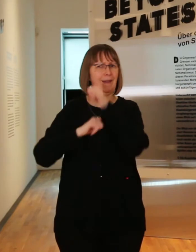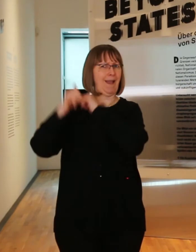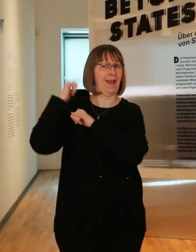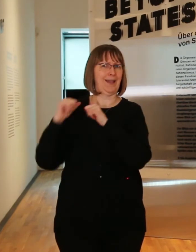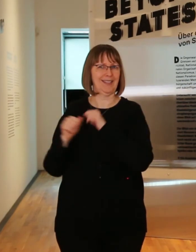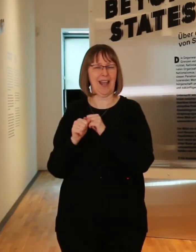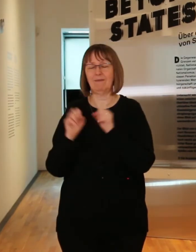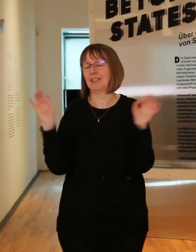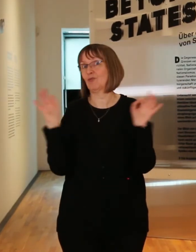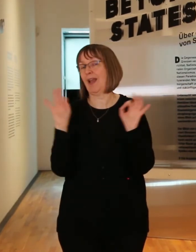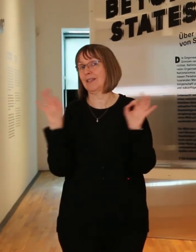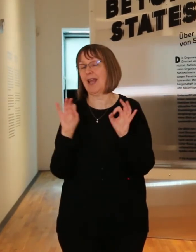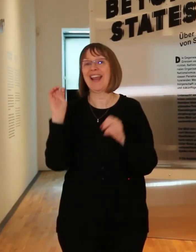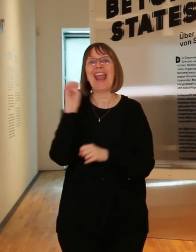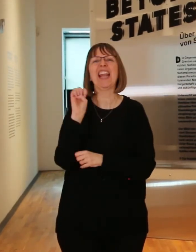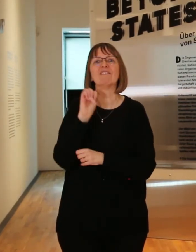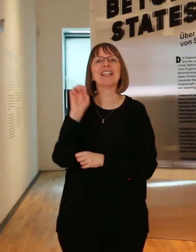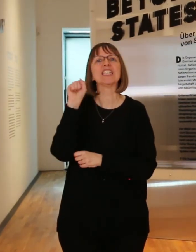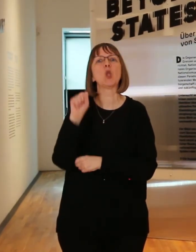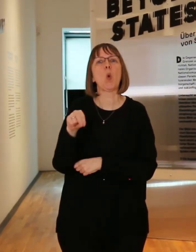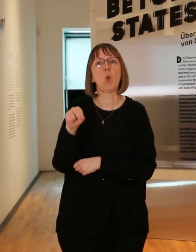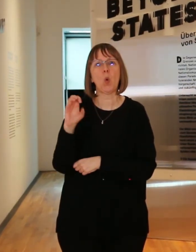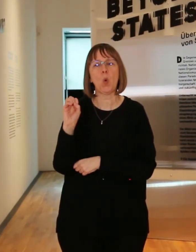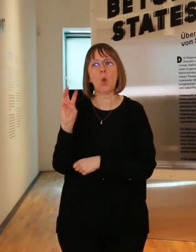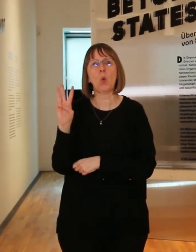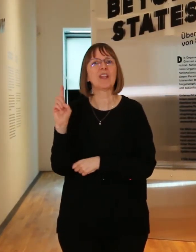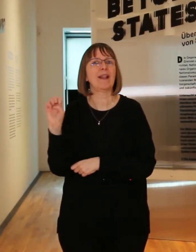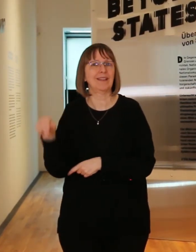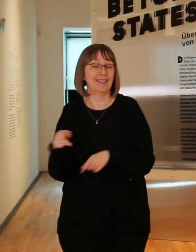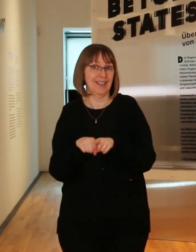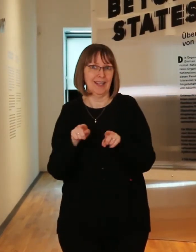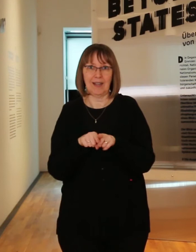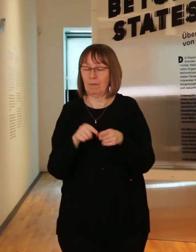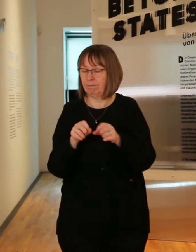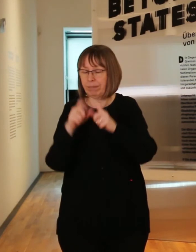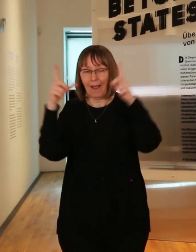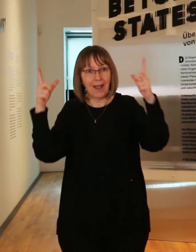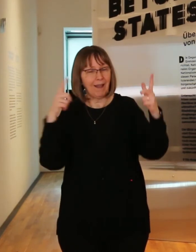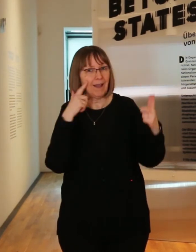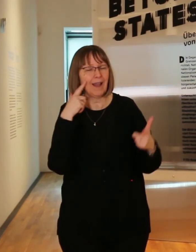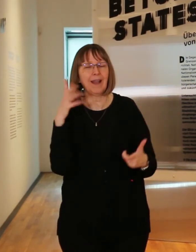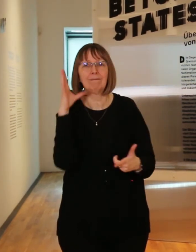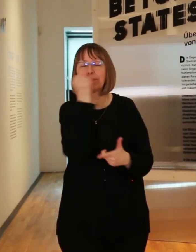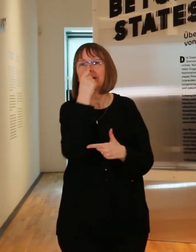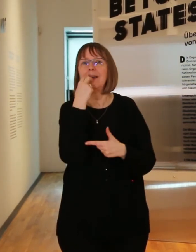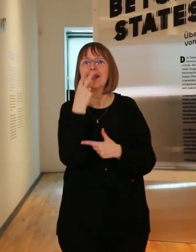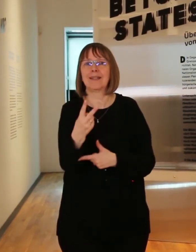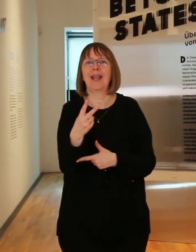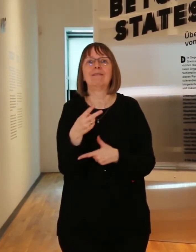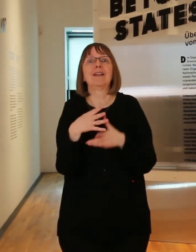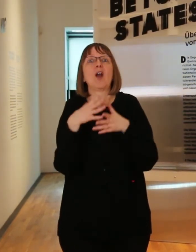kam durch den Skandal um Edward Snowden zum Vorschein, in welchem Ausmaß Geheimdienste